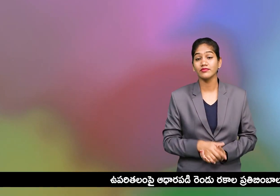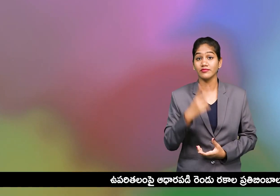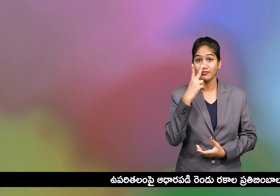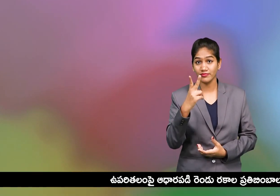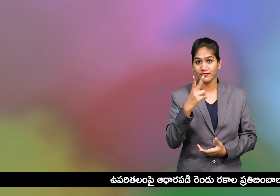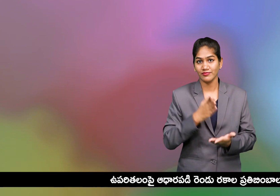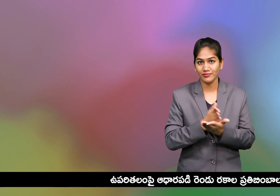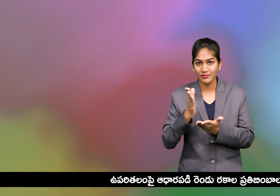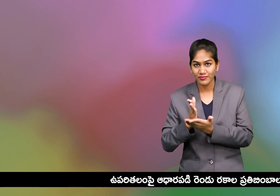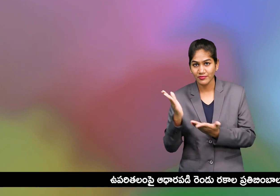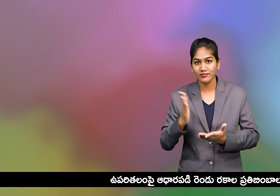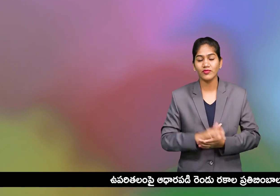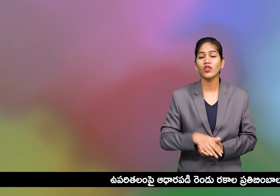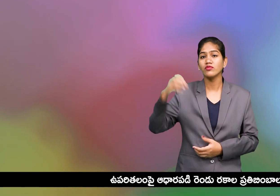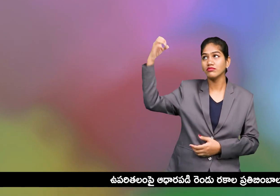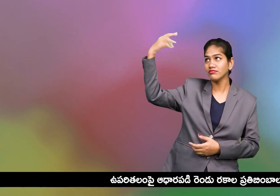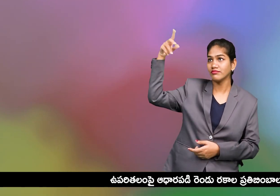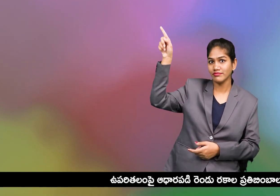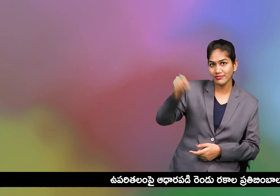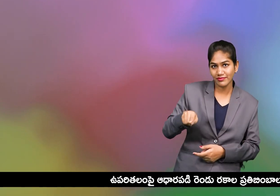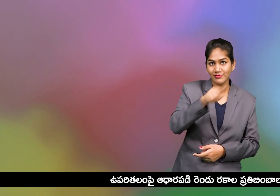ఉపరితలంపై ఆధారపడి రెండు రకాల ప్రతిబింబాలు ఉన్నాయి.